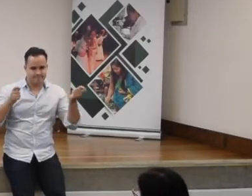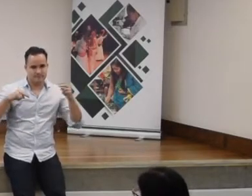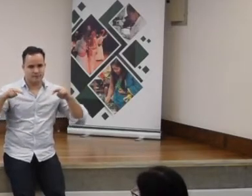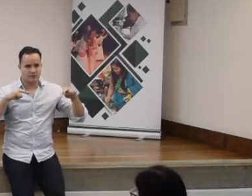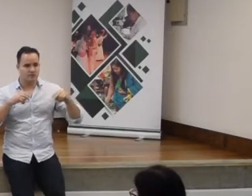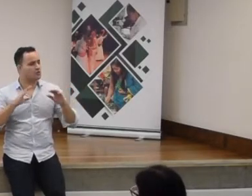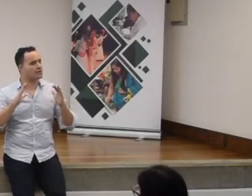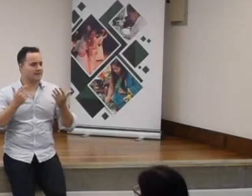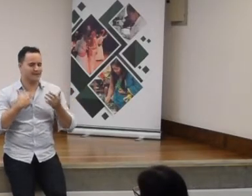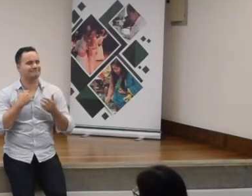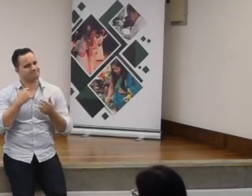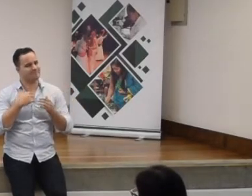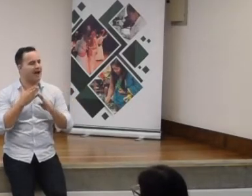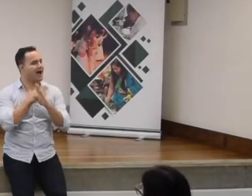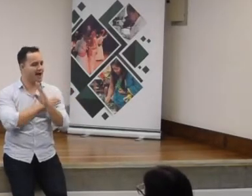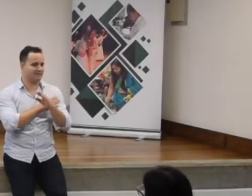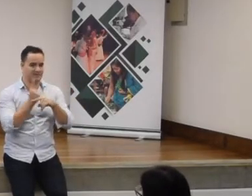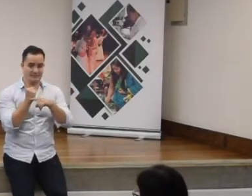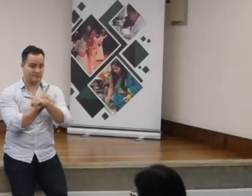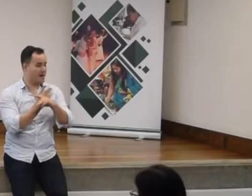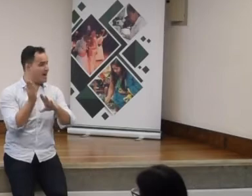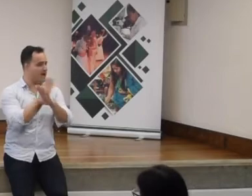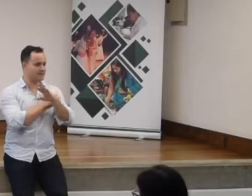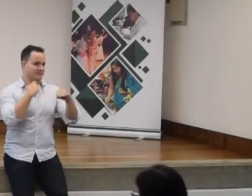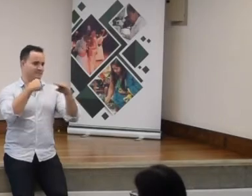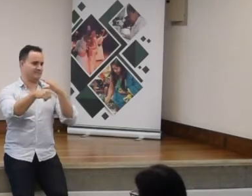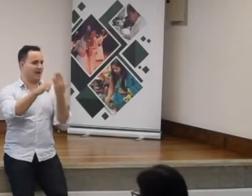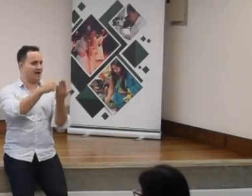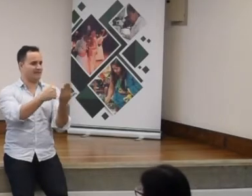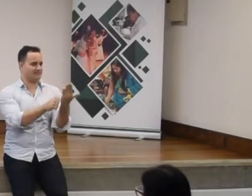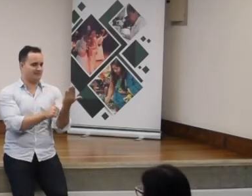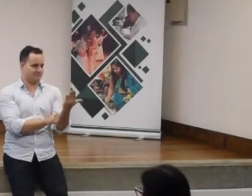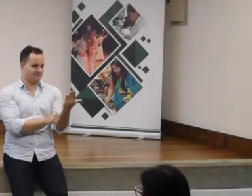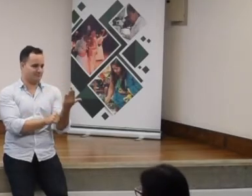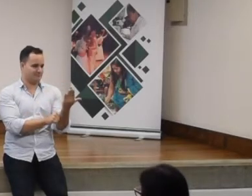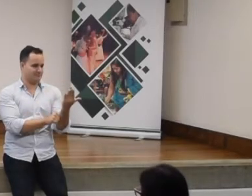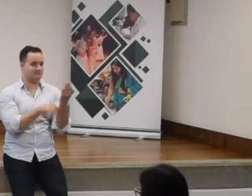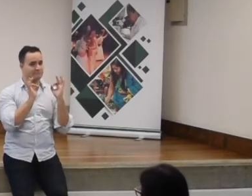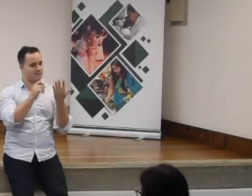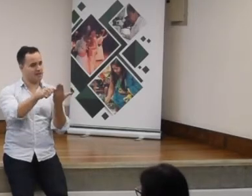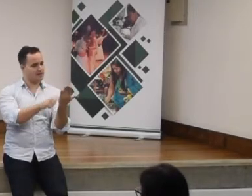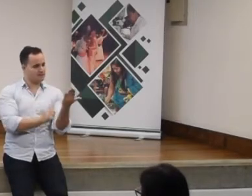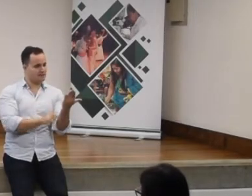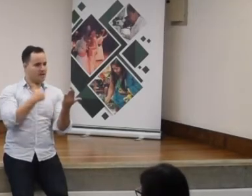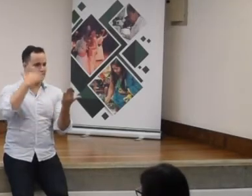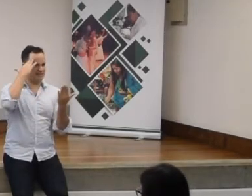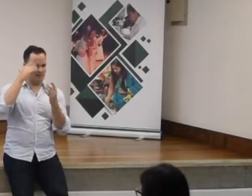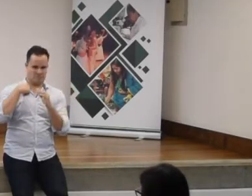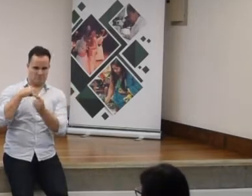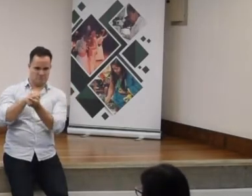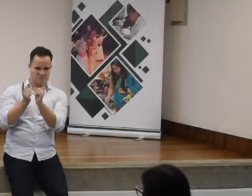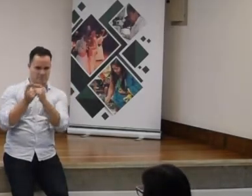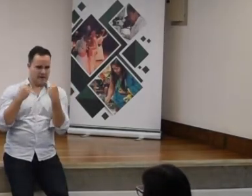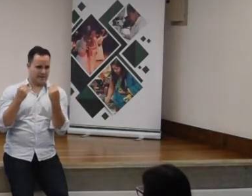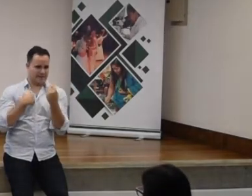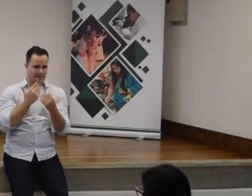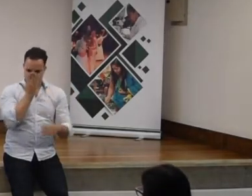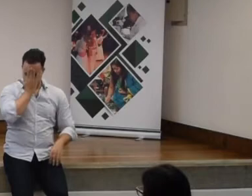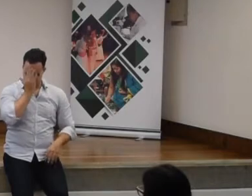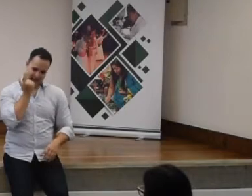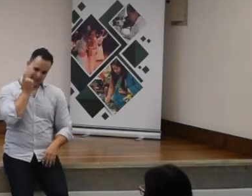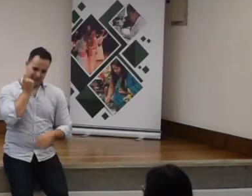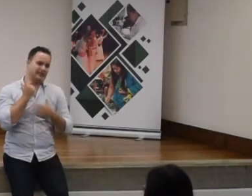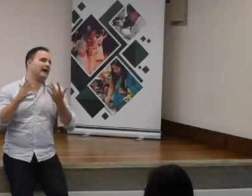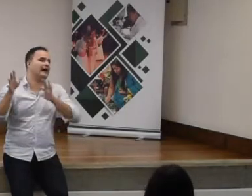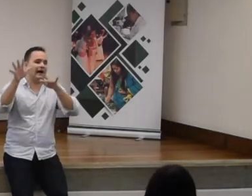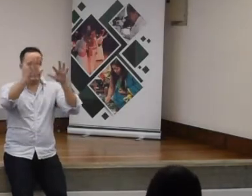y los documentos mínimo una semana antes para poder venir aquí informados, porque el día anterior es un poco complejo,